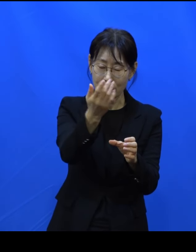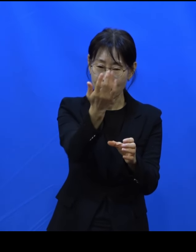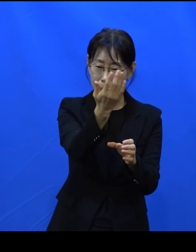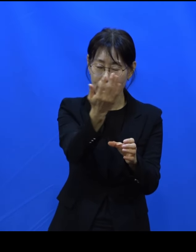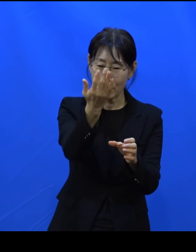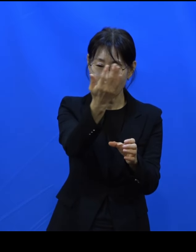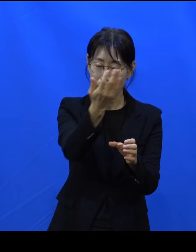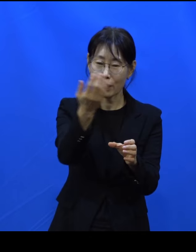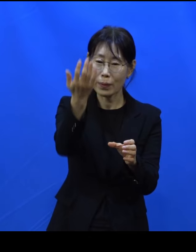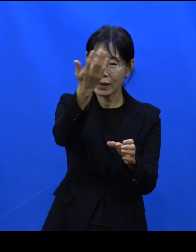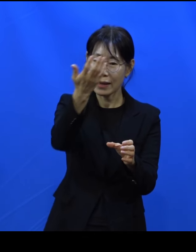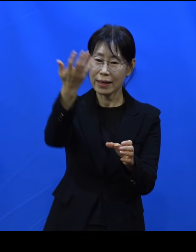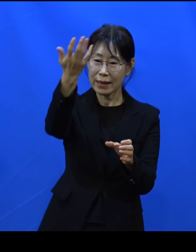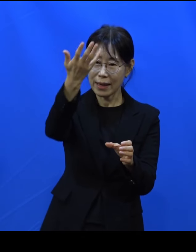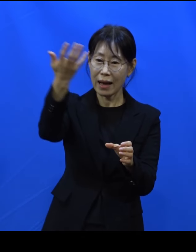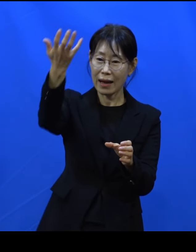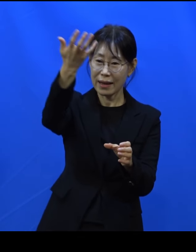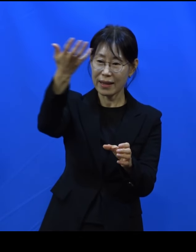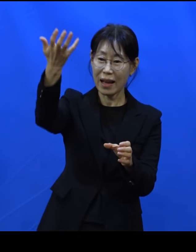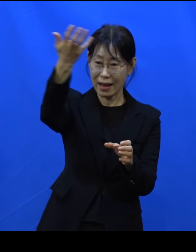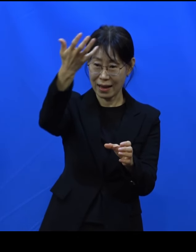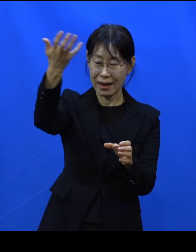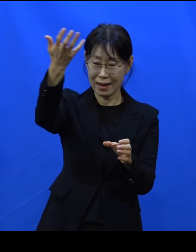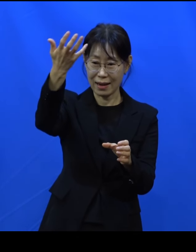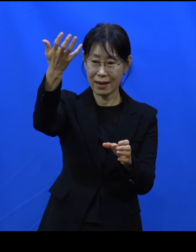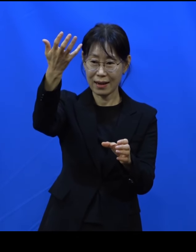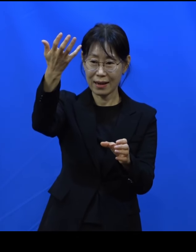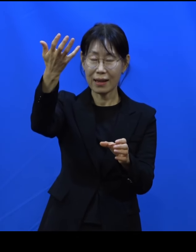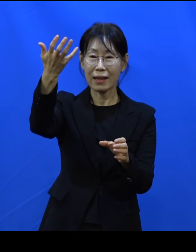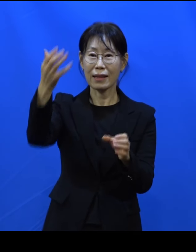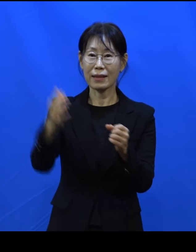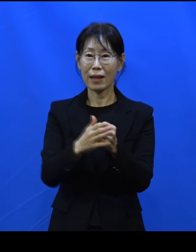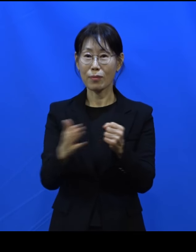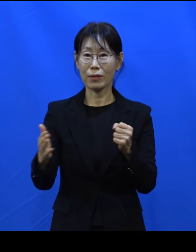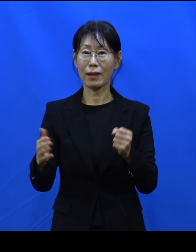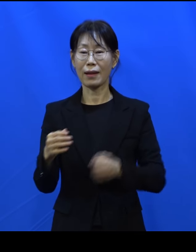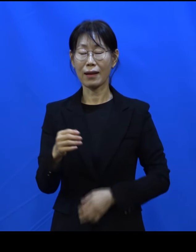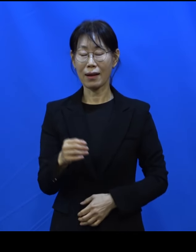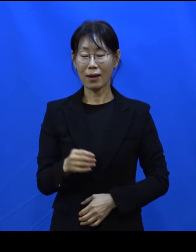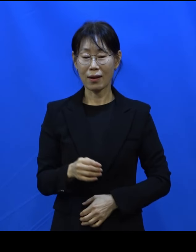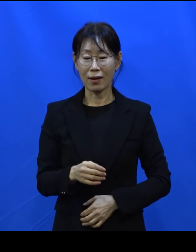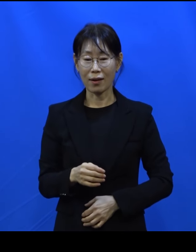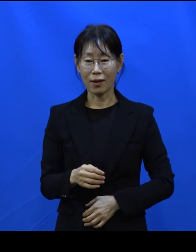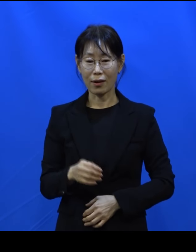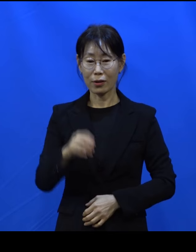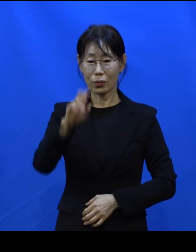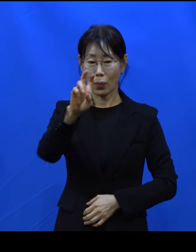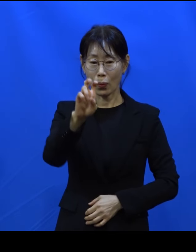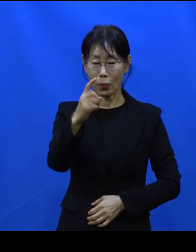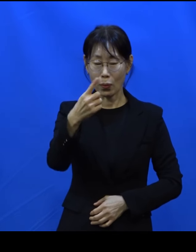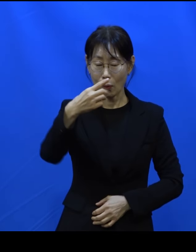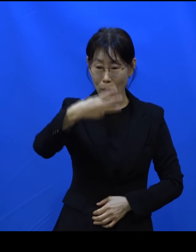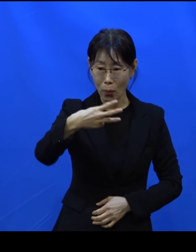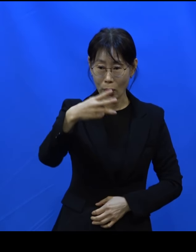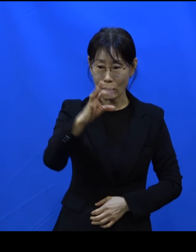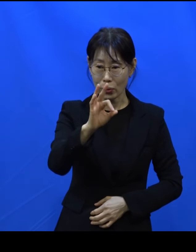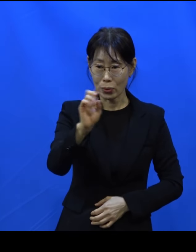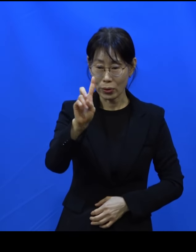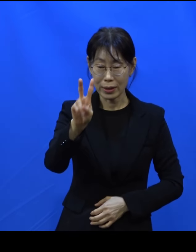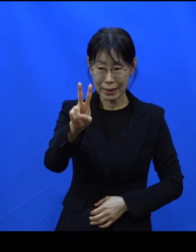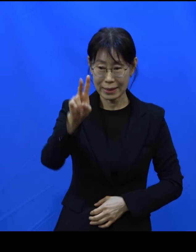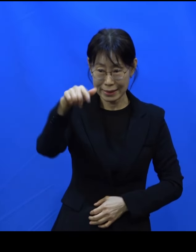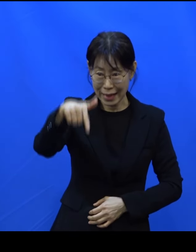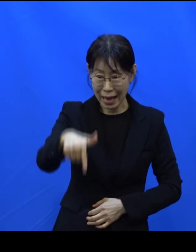향을 담은 12개의 금 대접이 있었어요. 그래서 모략은 동방박사들이 아기 예수께 드렸던 예물 중